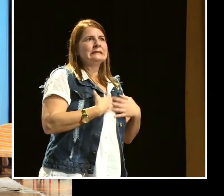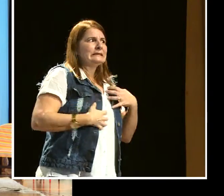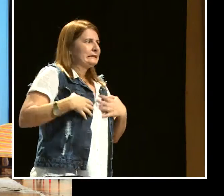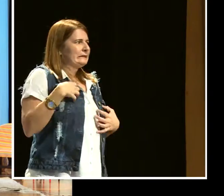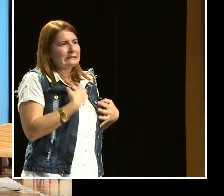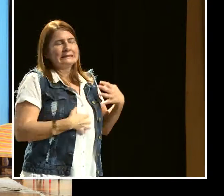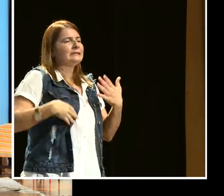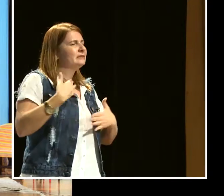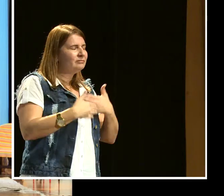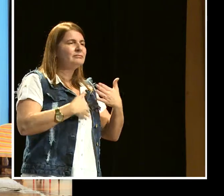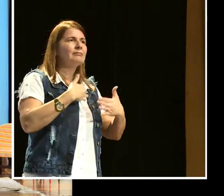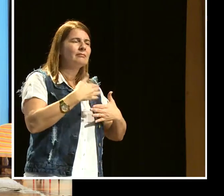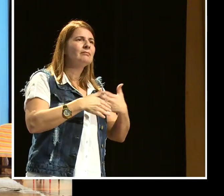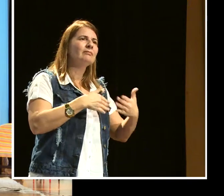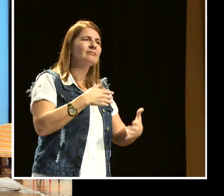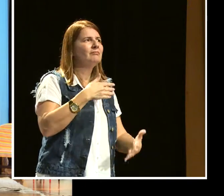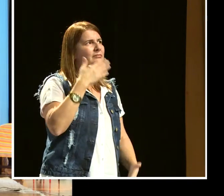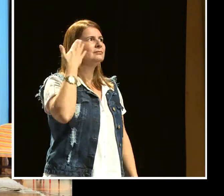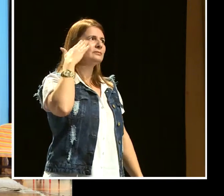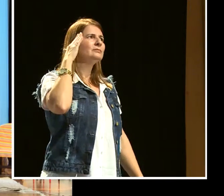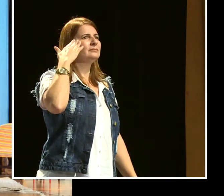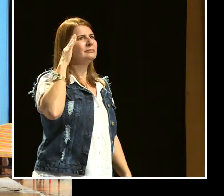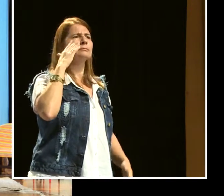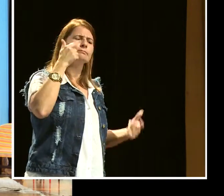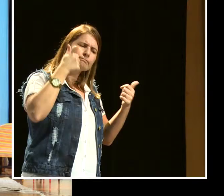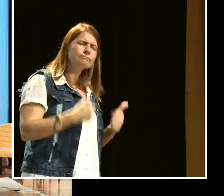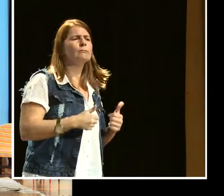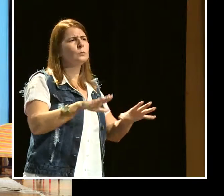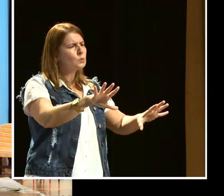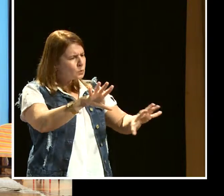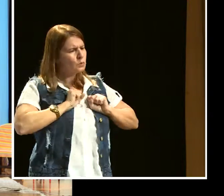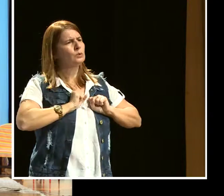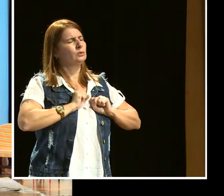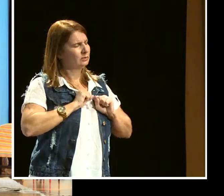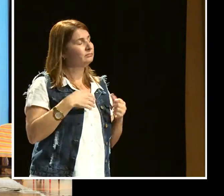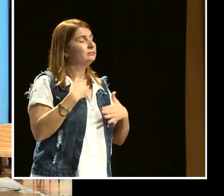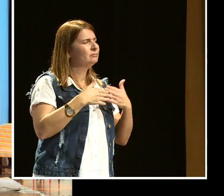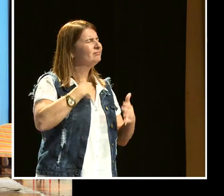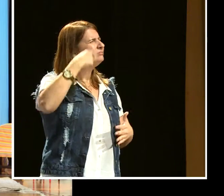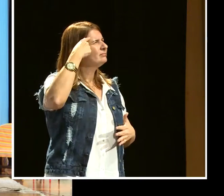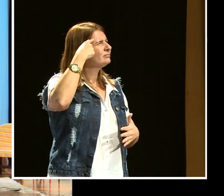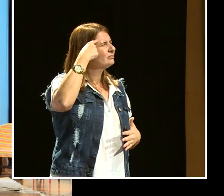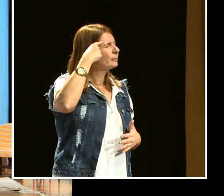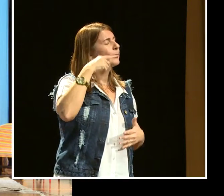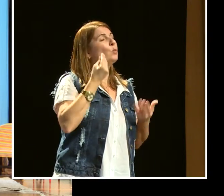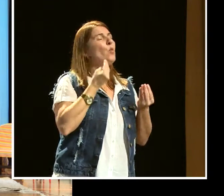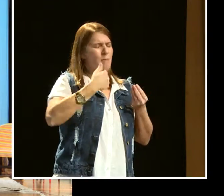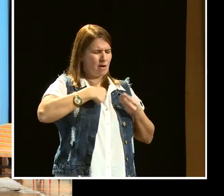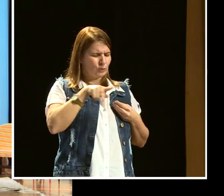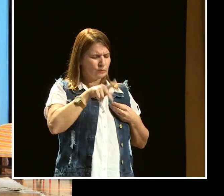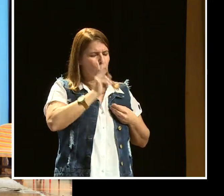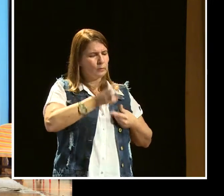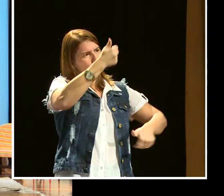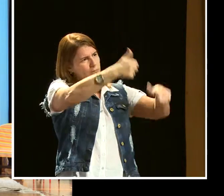de forma errada, e aquilo causava uma angústia nos alunos. Depois de um tempo, eles começaram a entender, a partir da organização